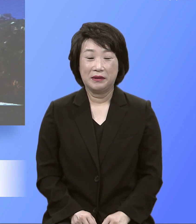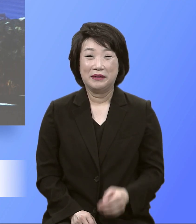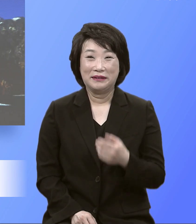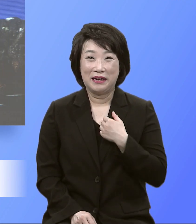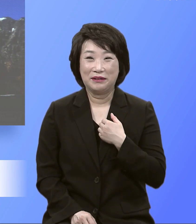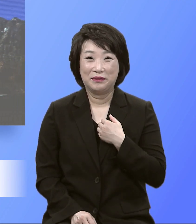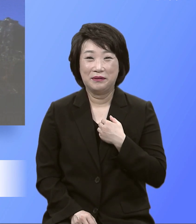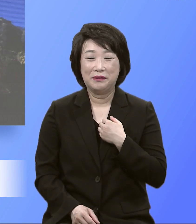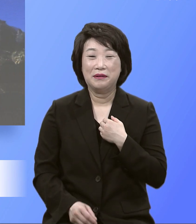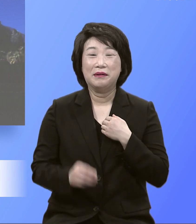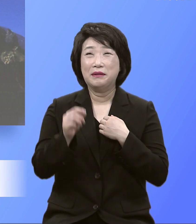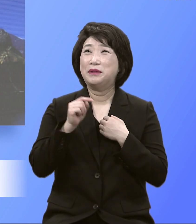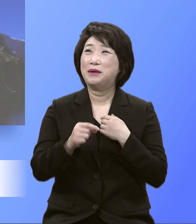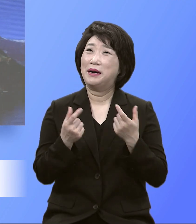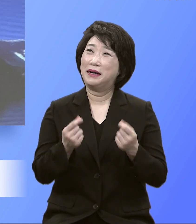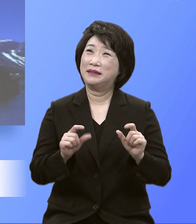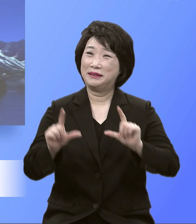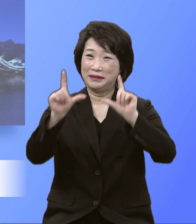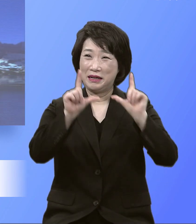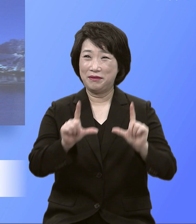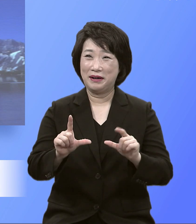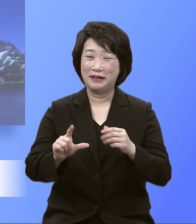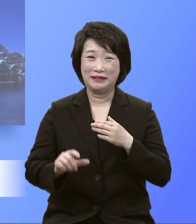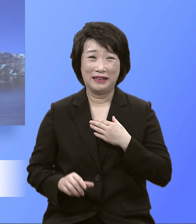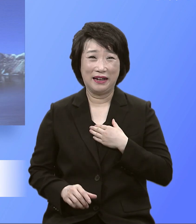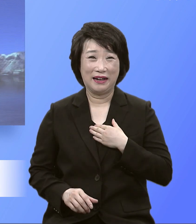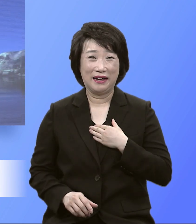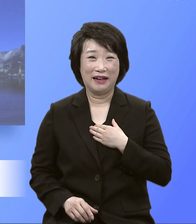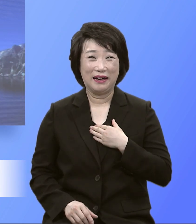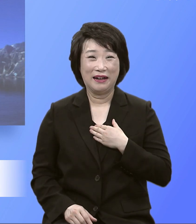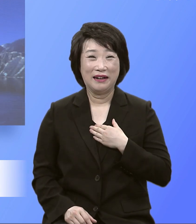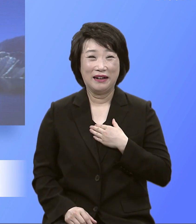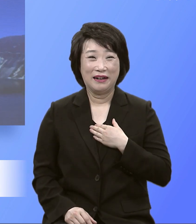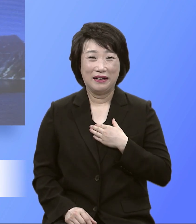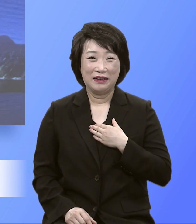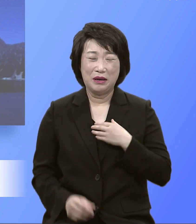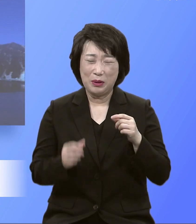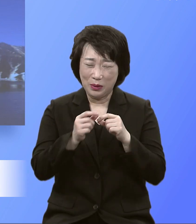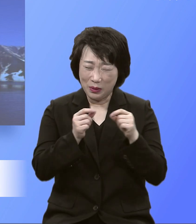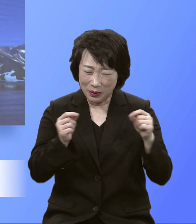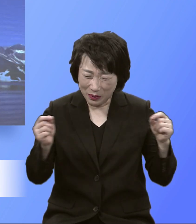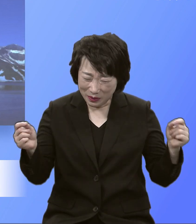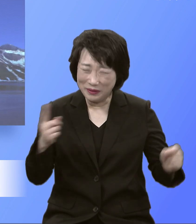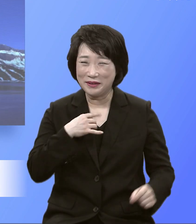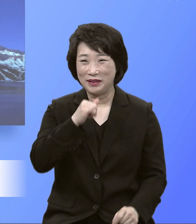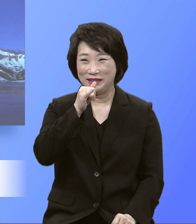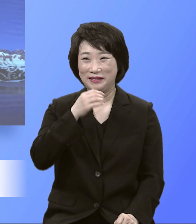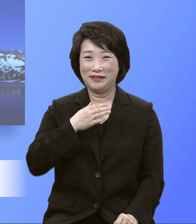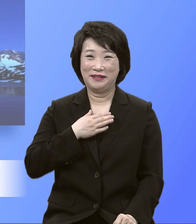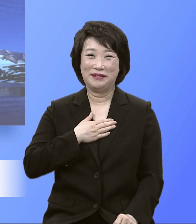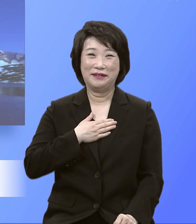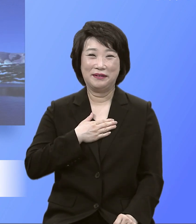저도 그런 생활을 참 오래 했잖아요.